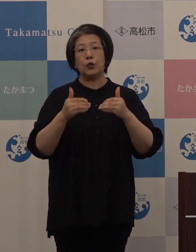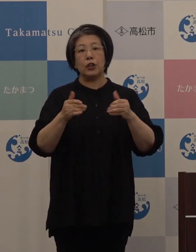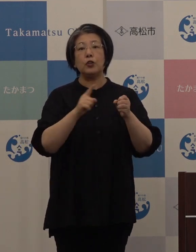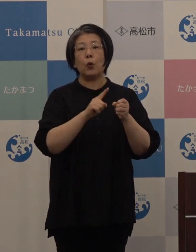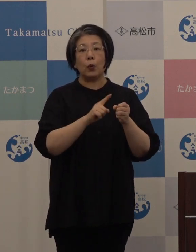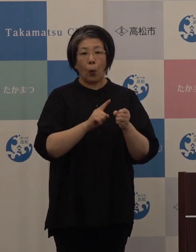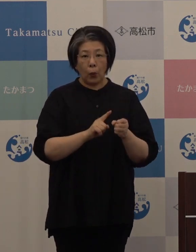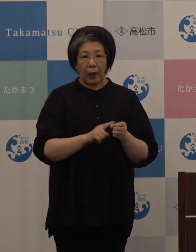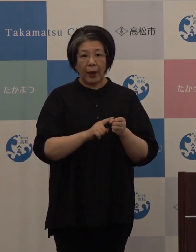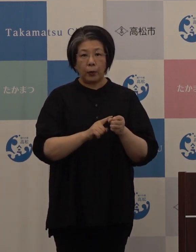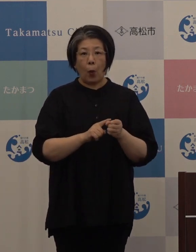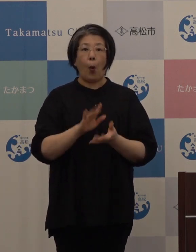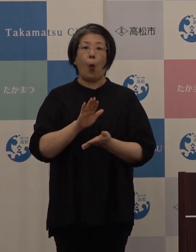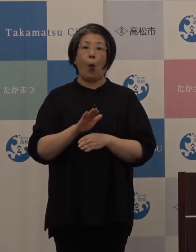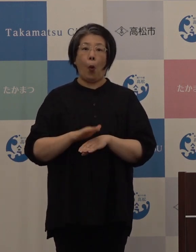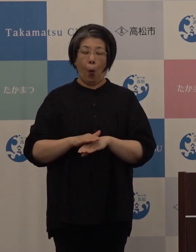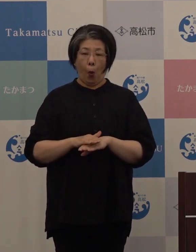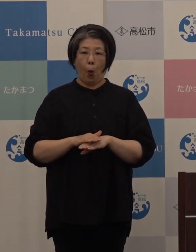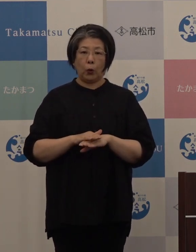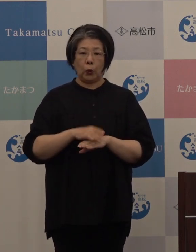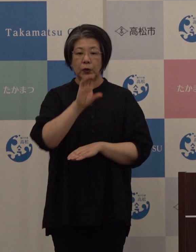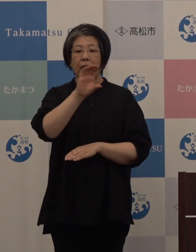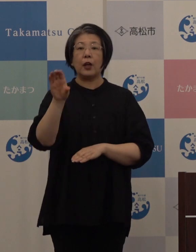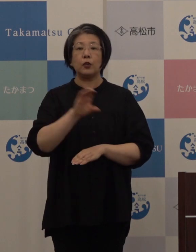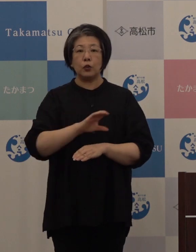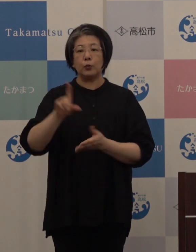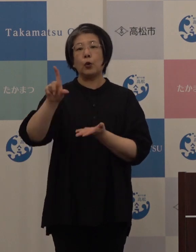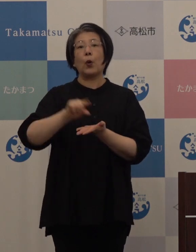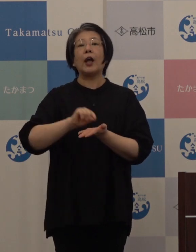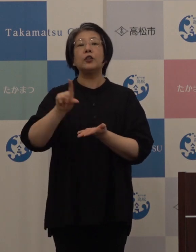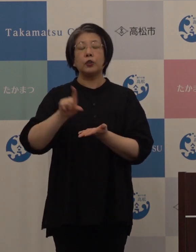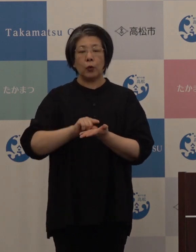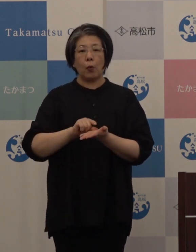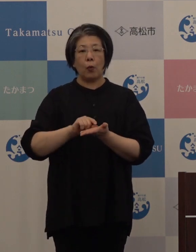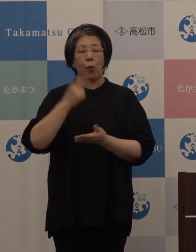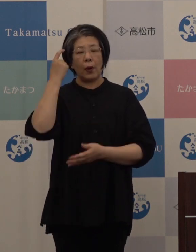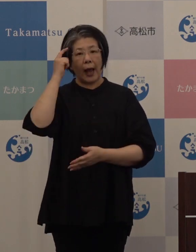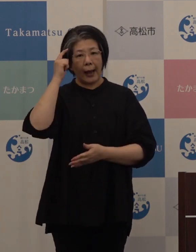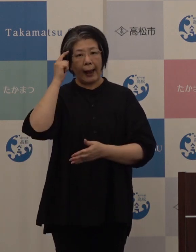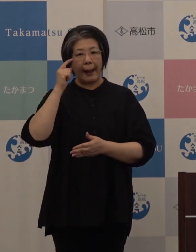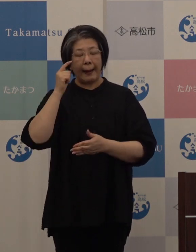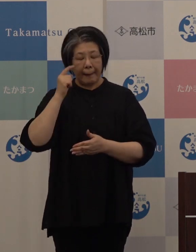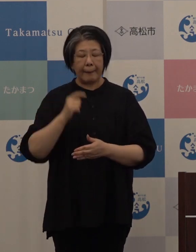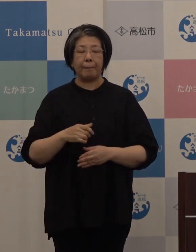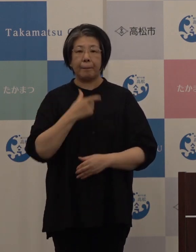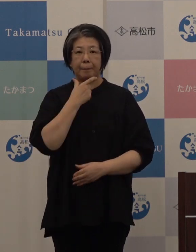ても、Zoom の活用を検討していきたいというふうにも思っているところでございます。